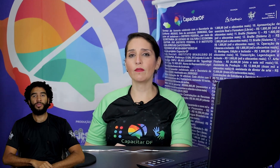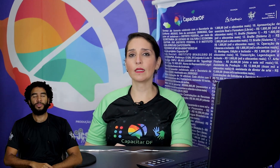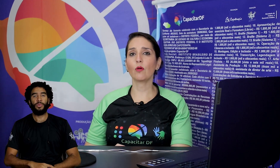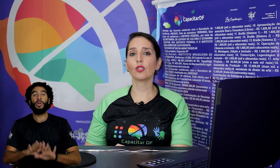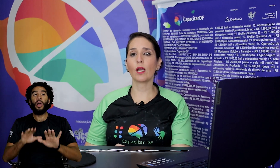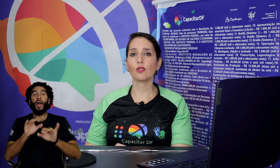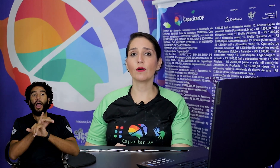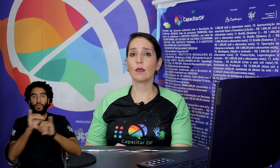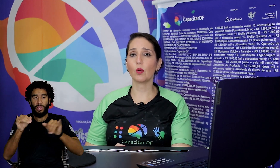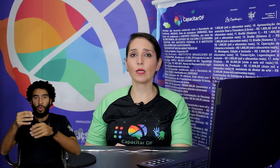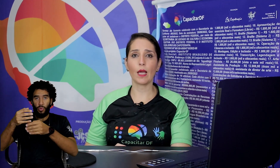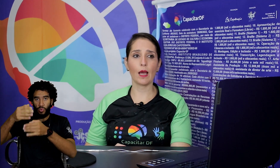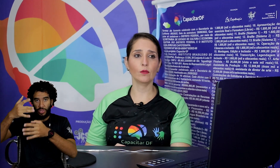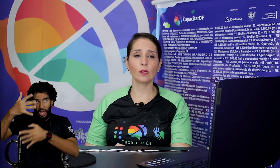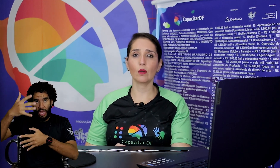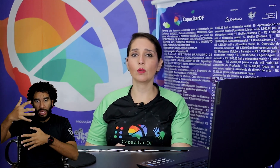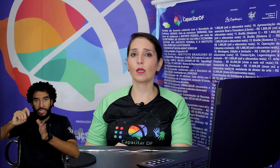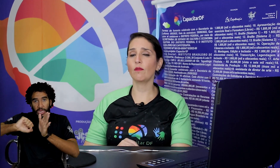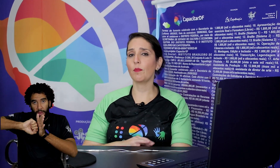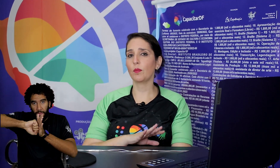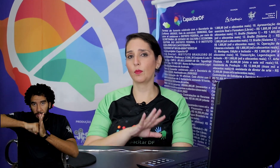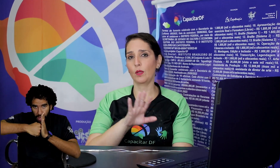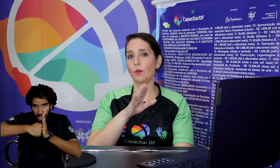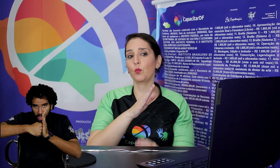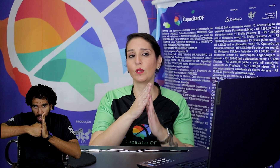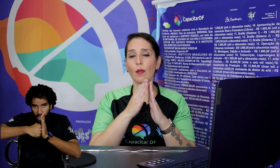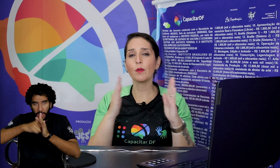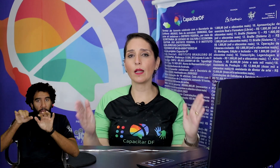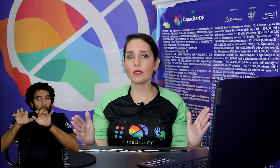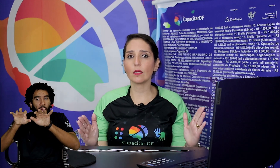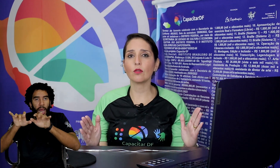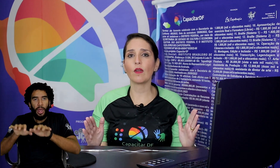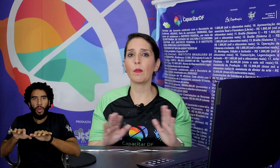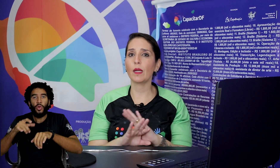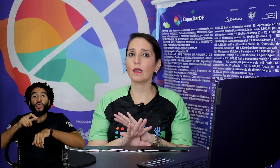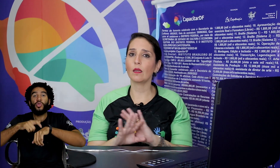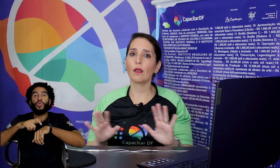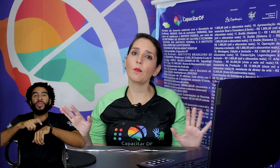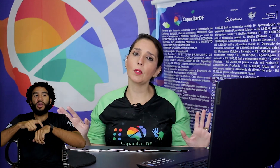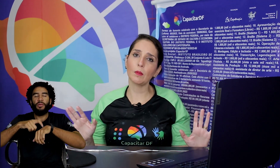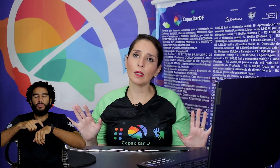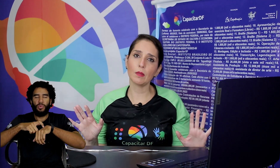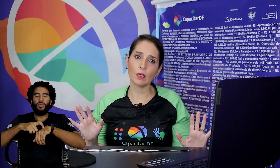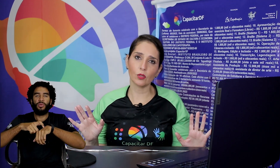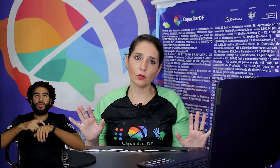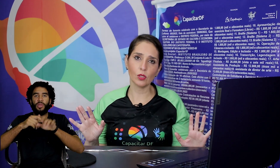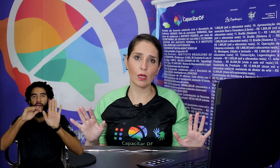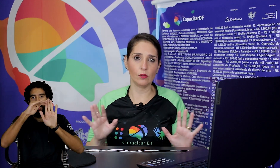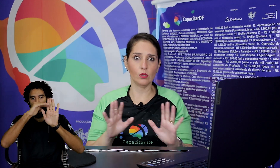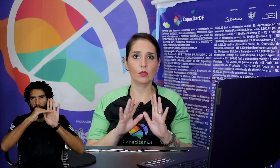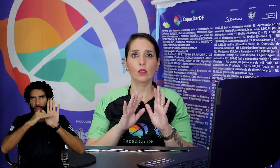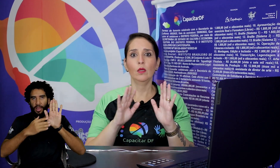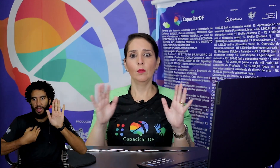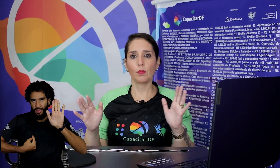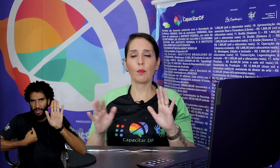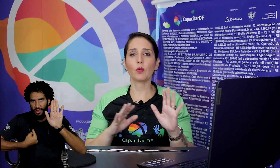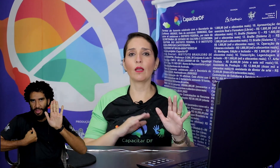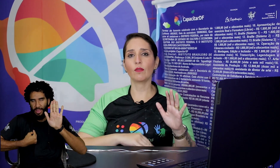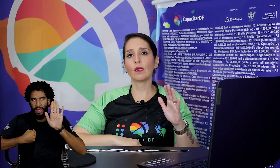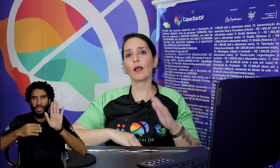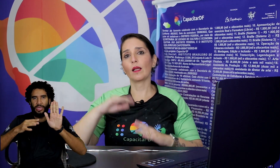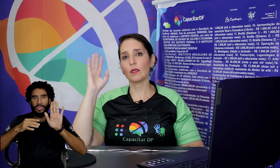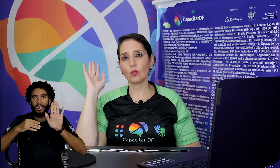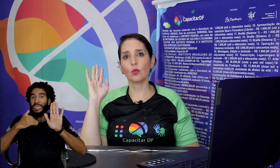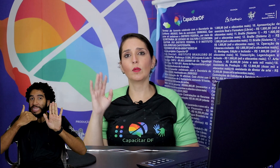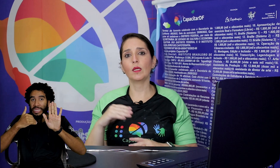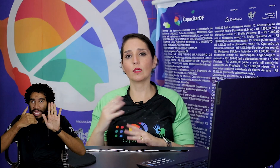para avisar, o chat vai ser bloqueado, então ninguém vai... O tempo que a lista estiver aberta, ninguém vai poder mandar mensagem no chat, para poder